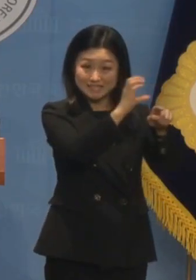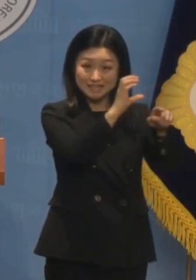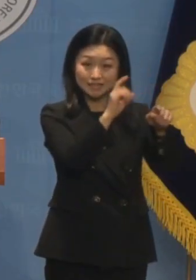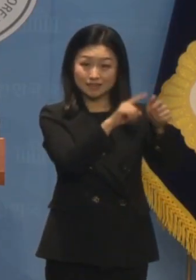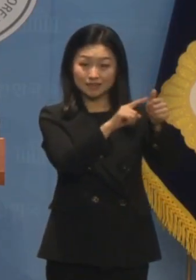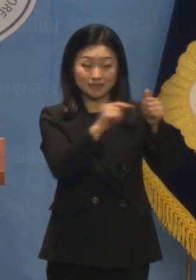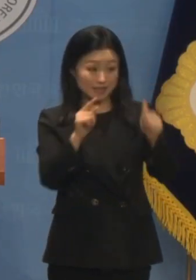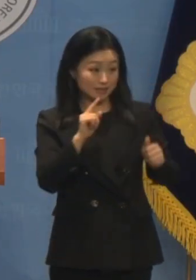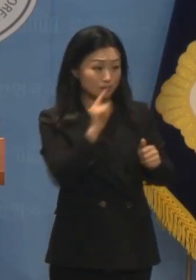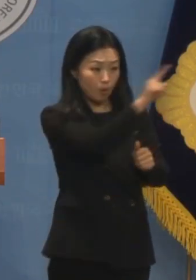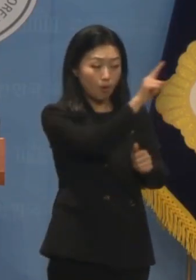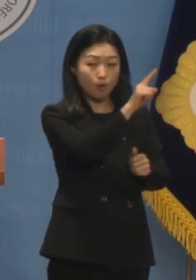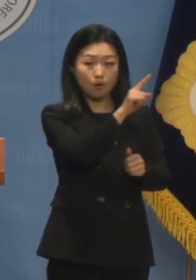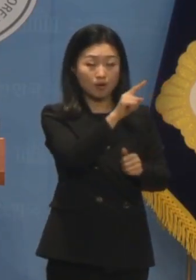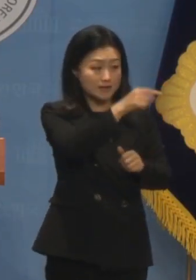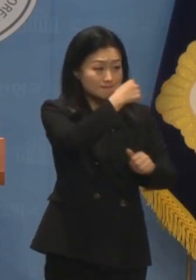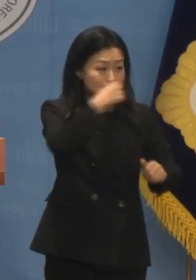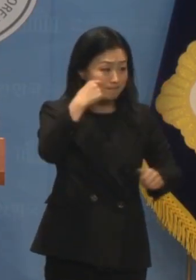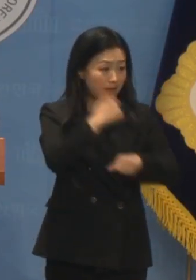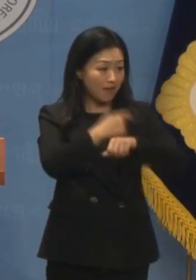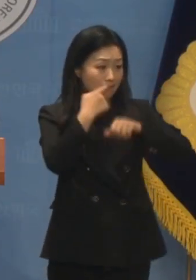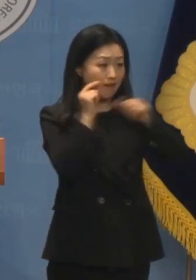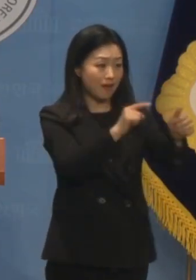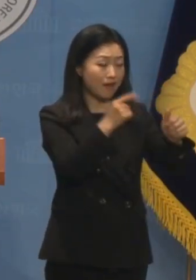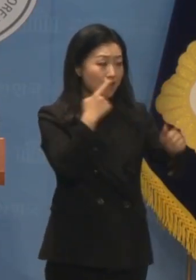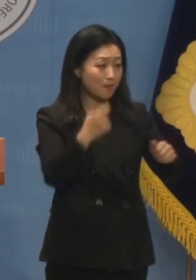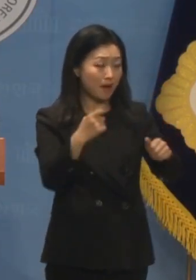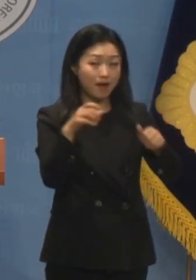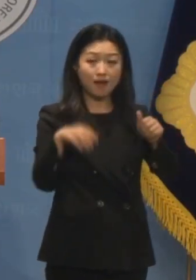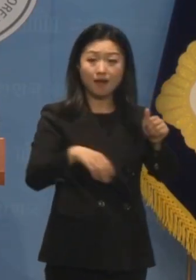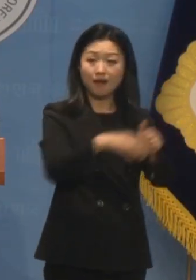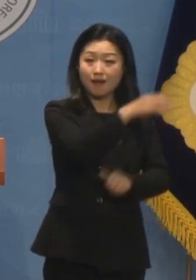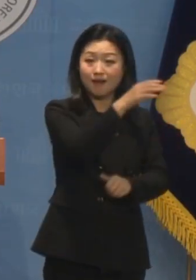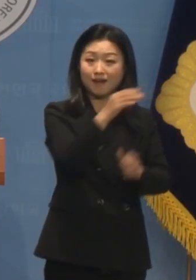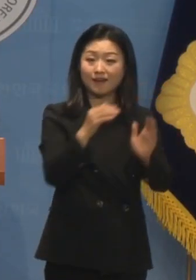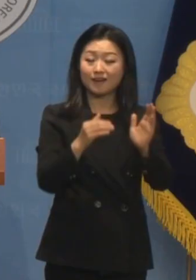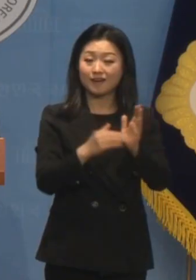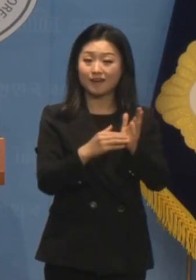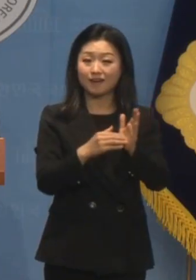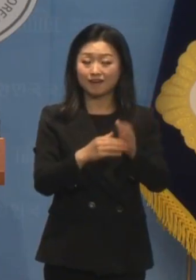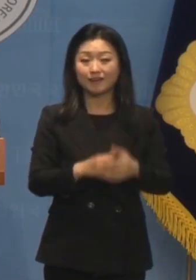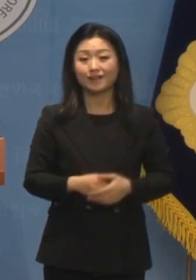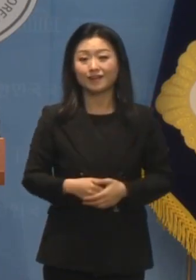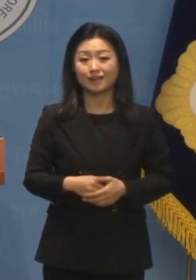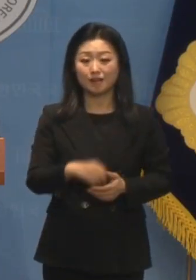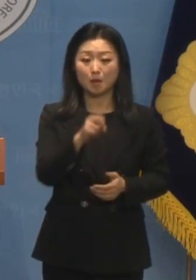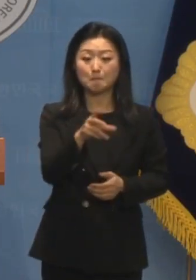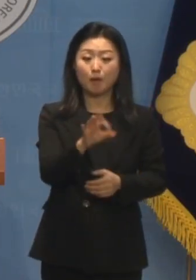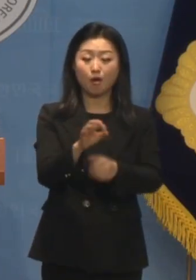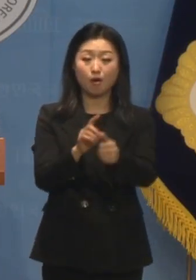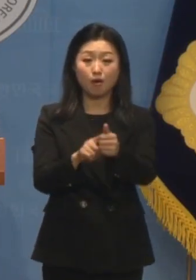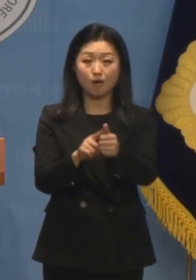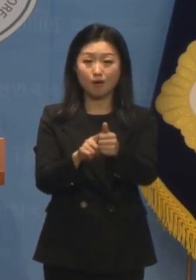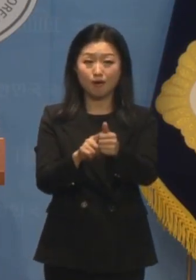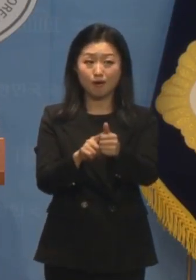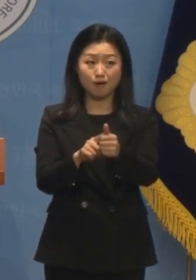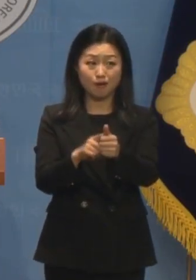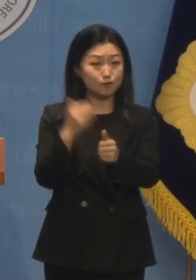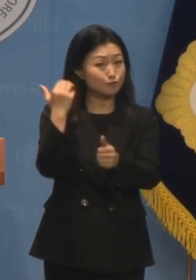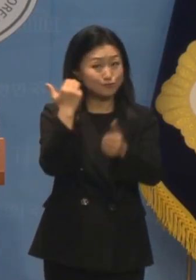언론만 협 다는 것입니까 명태 씨는 신성